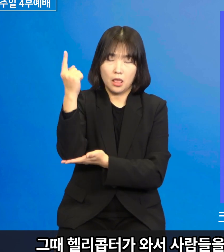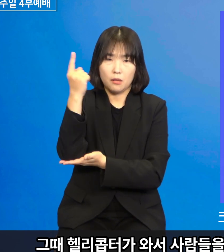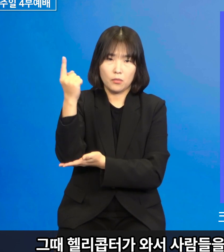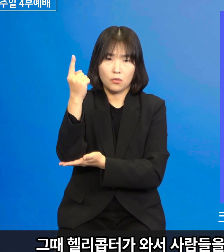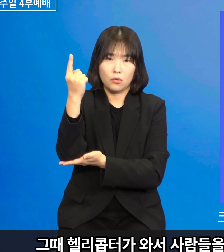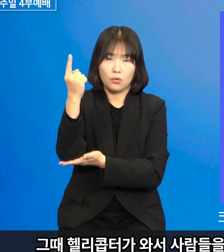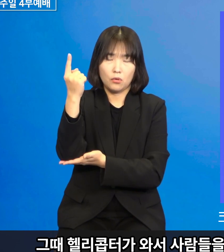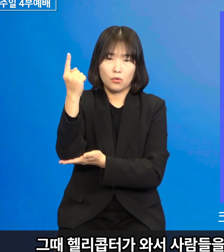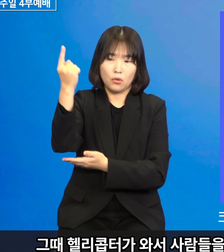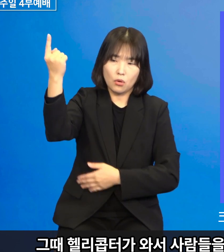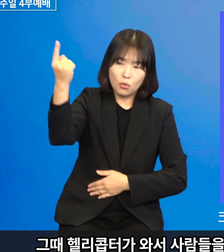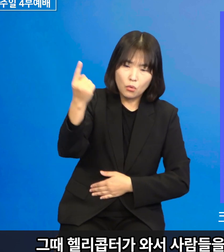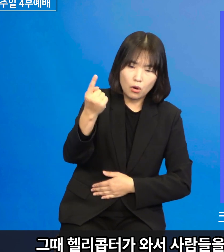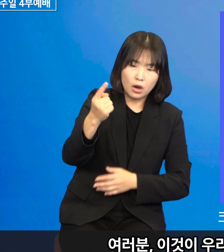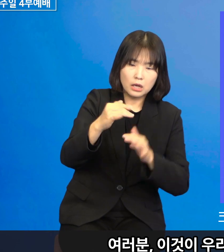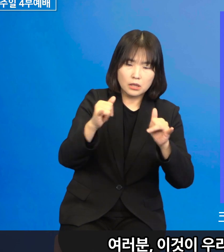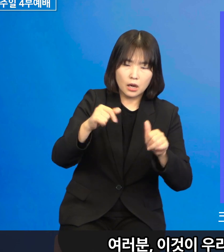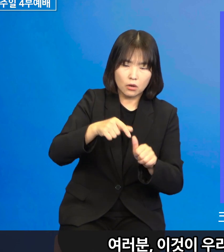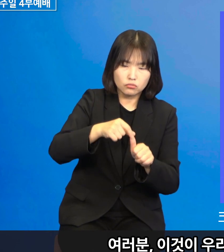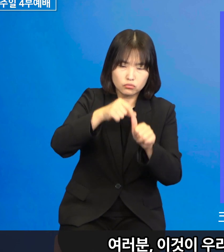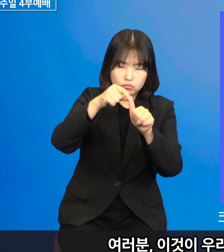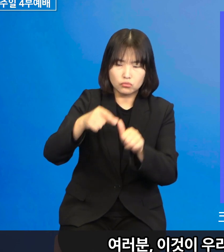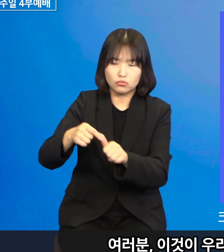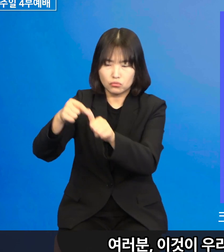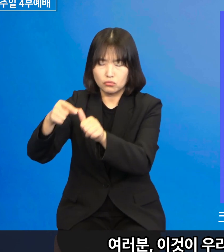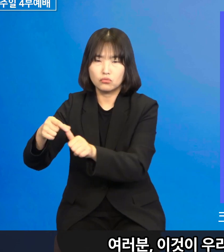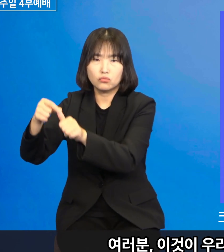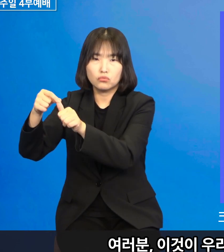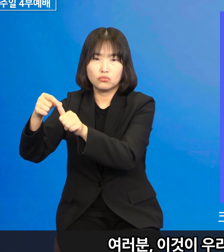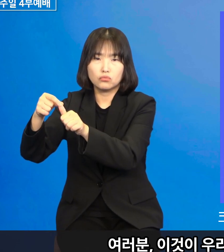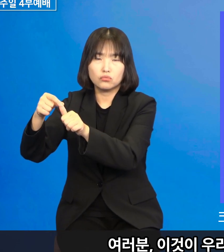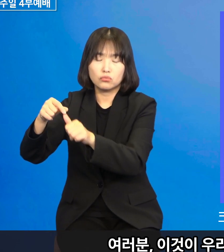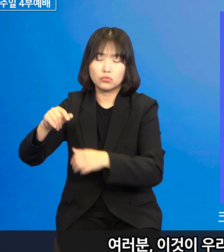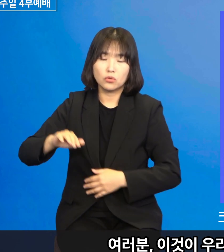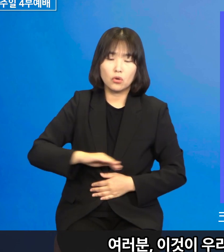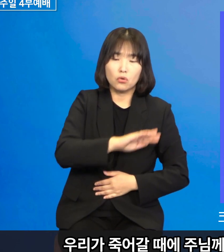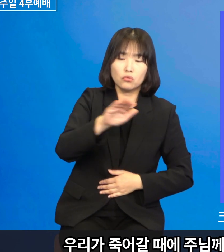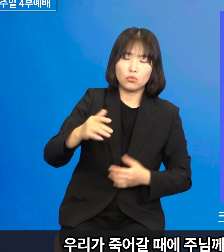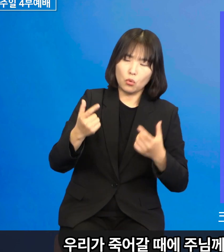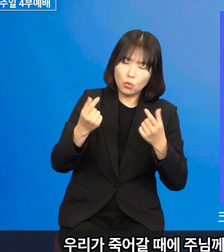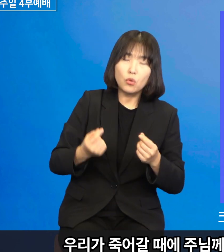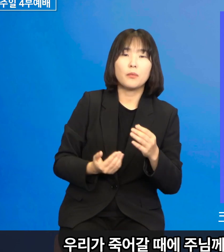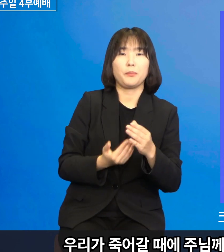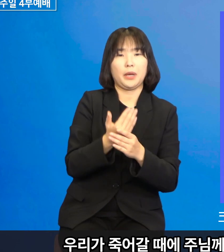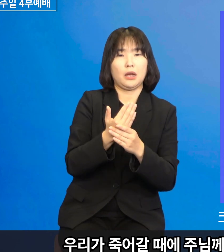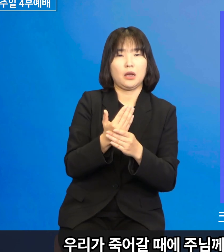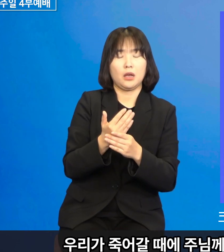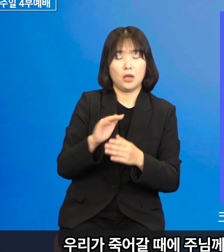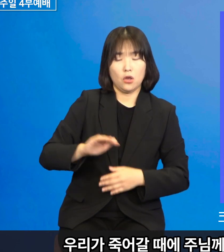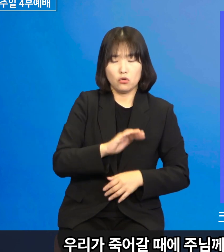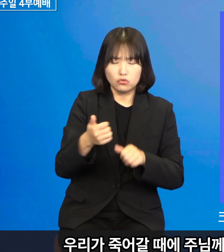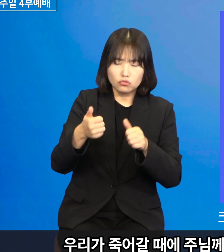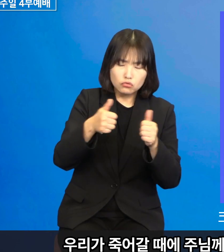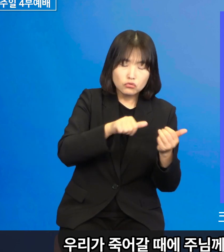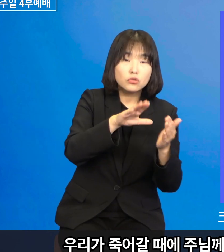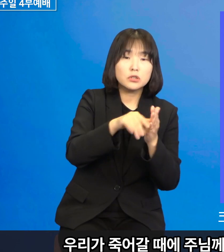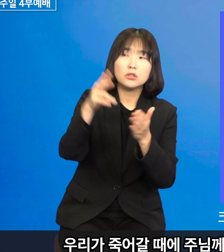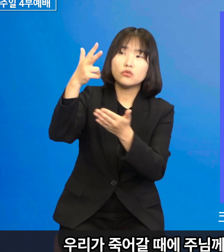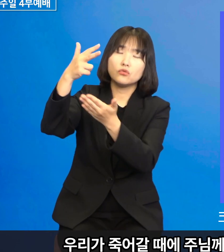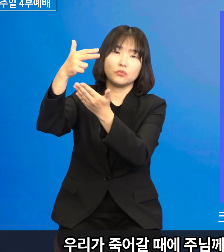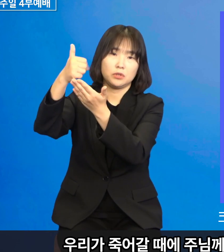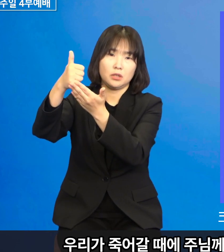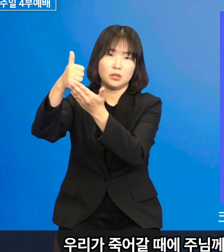하나하나씩 구조하기 시작합니다. 여러분, 이것이 우리에게 벌어진 사건이에요. 우리가 죽어갈 때에 주님께서